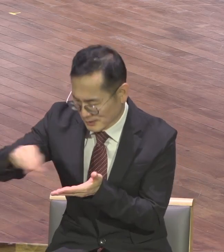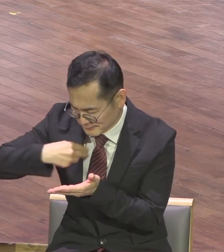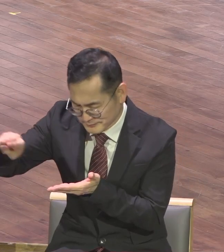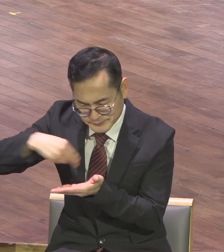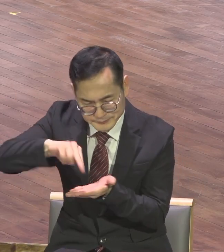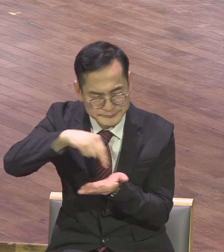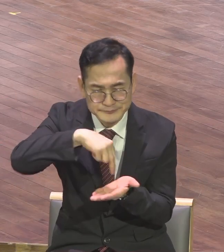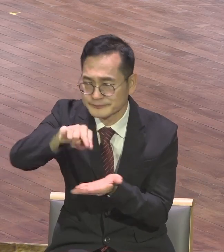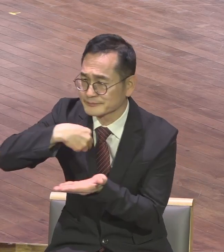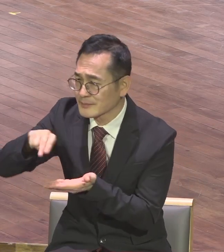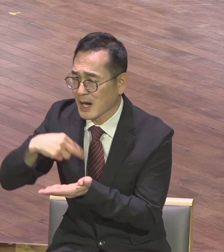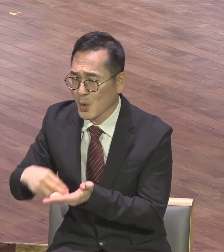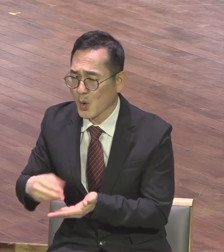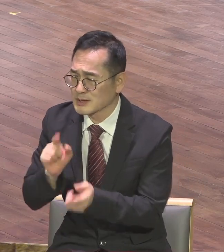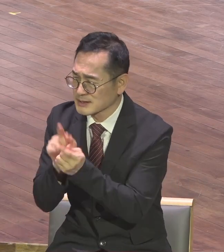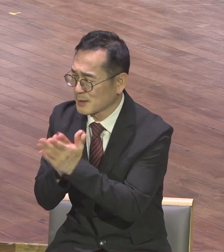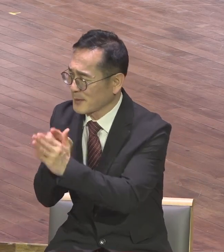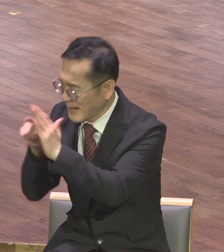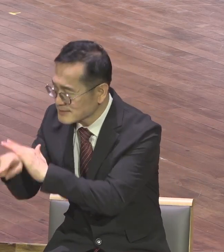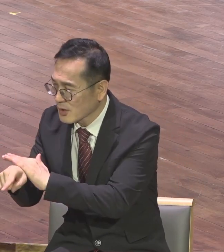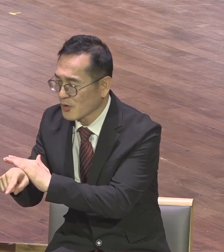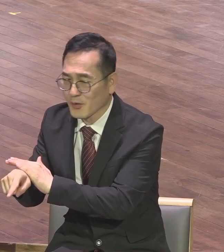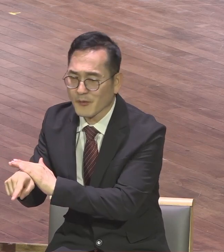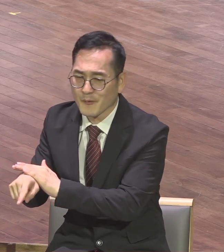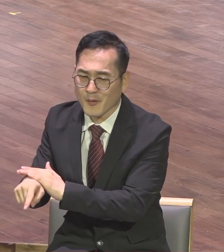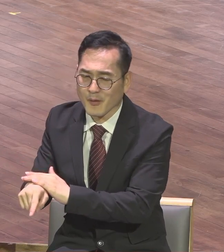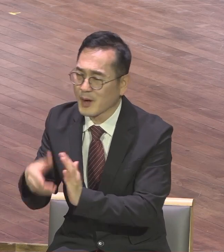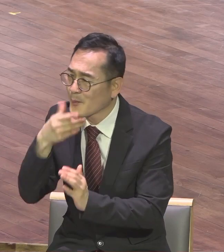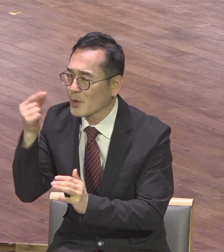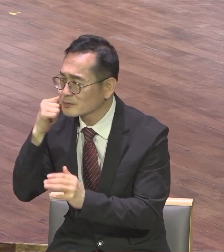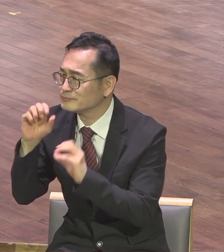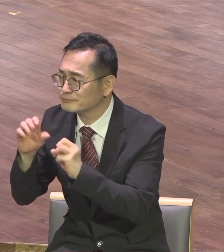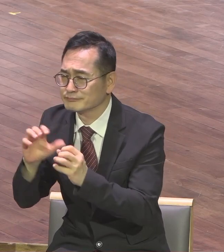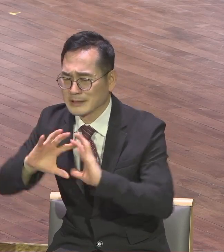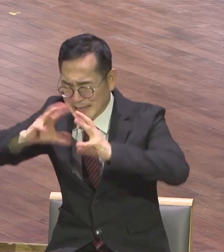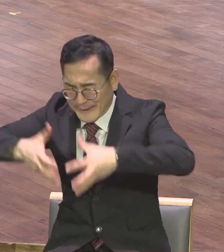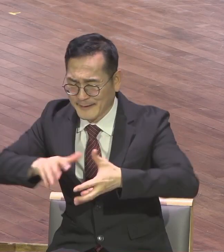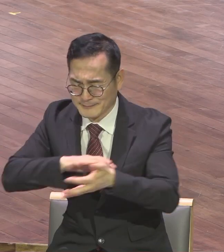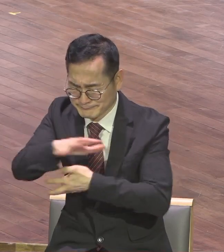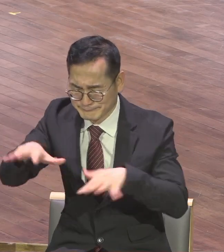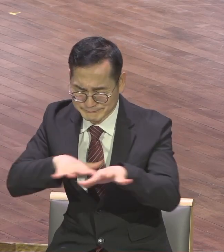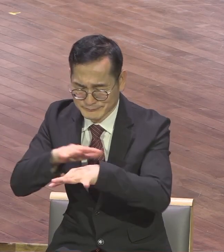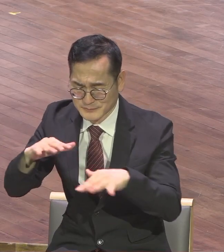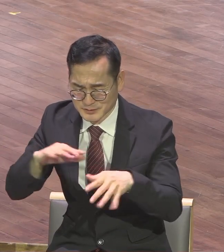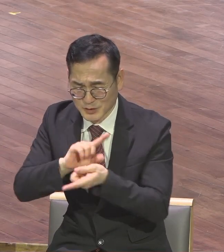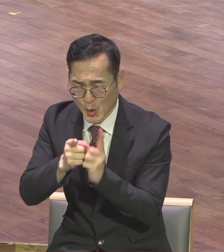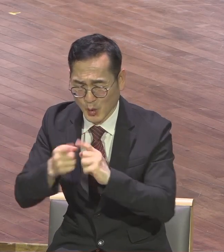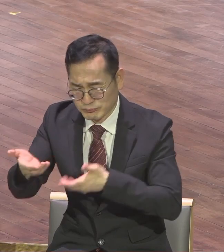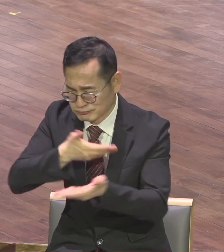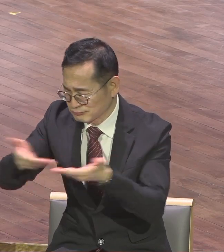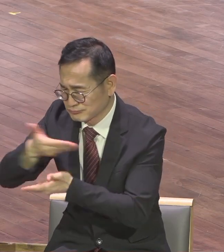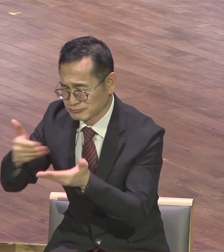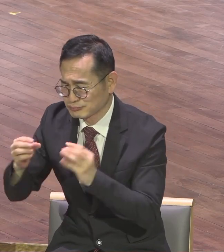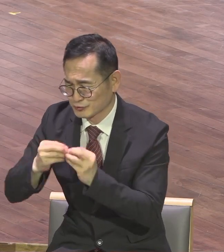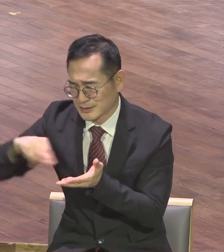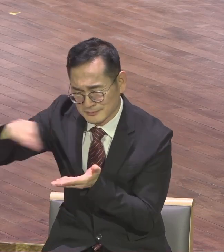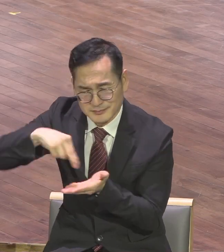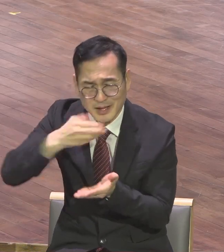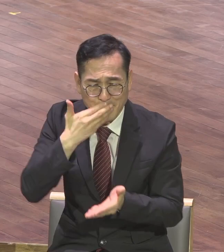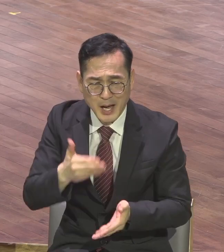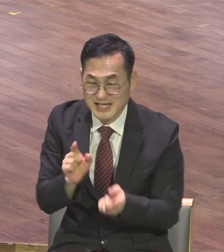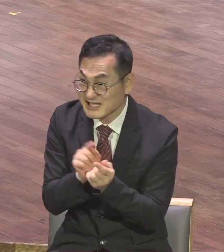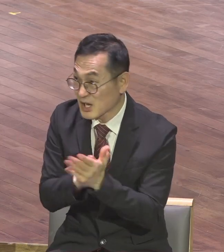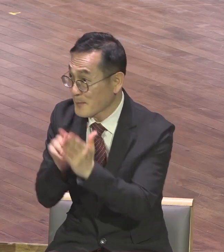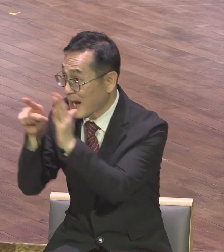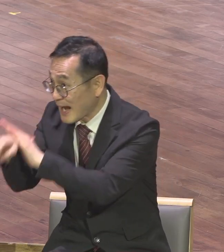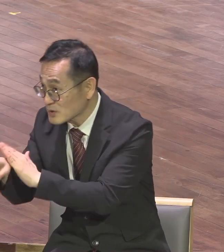정도로 뭐 안부 전하고 뭐 지구 끝에서도 그냥 뭐 소통이 바로 되는 시대가 됐기 때문에 너무 좋아졌죠. 옛날에는 가면 뭐